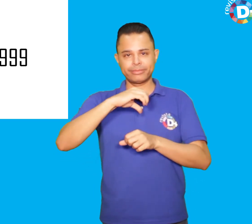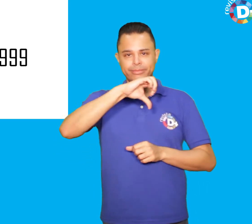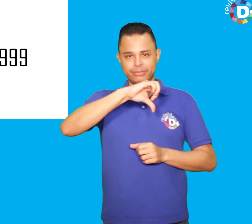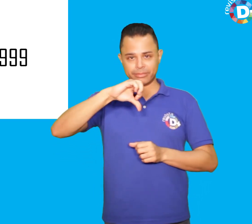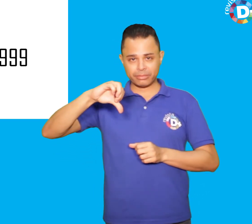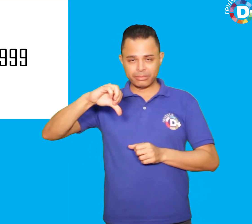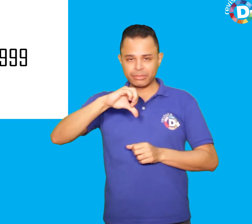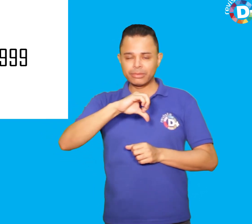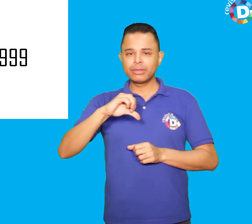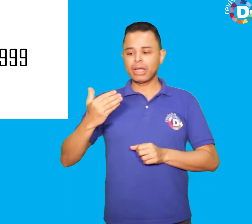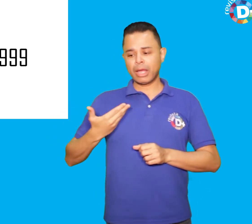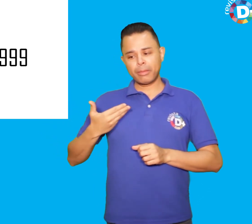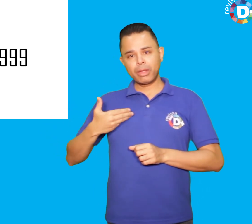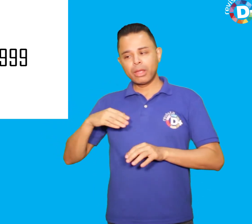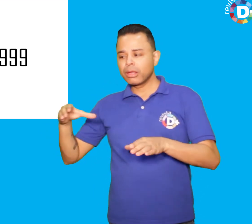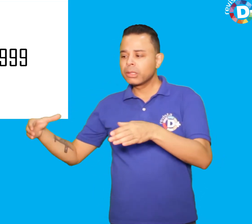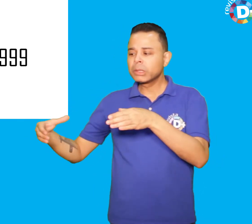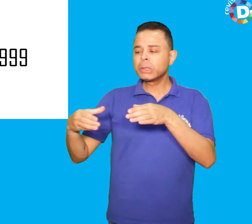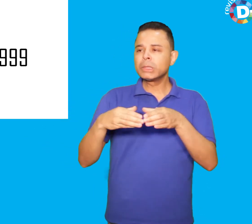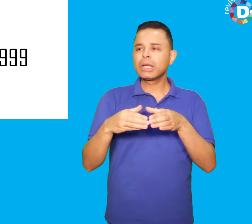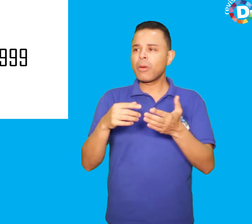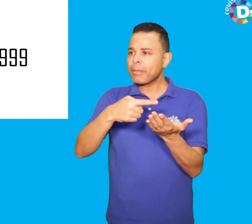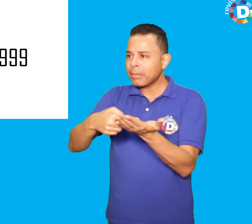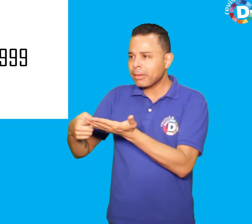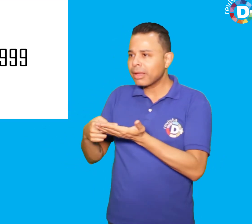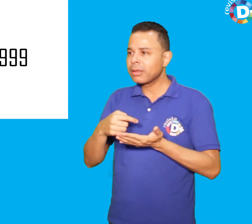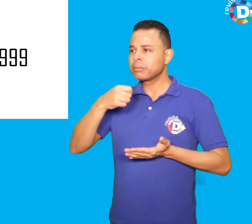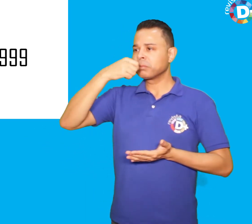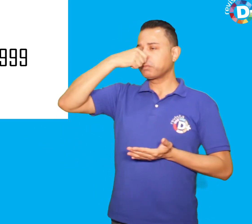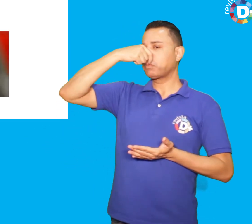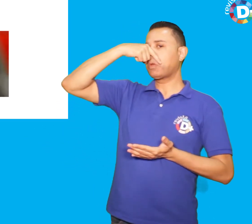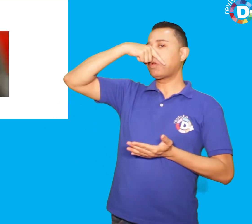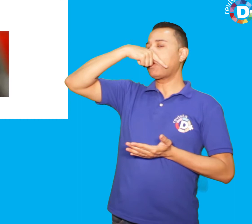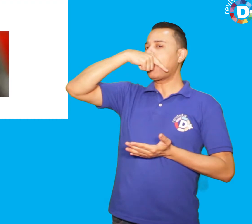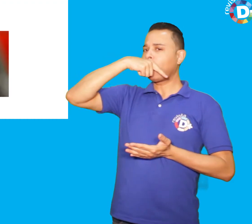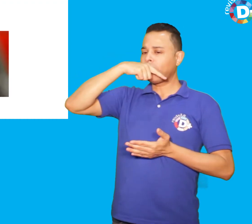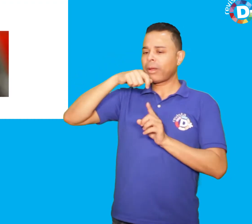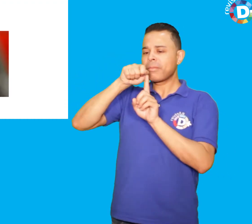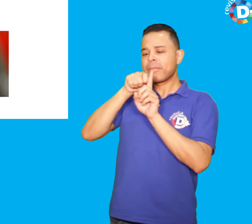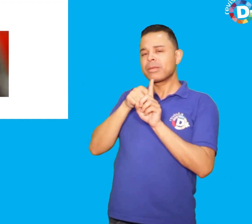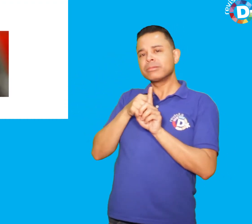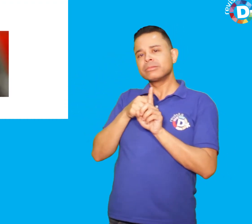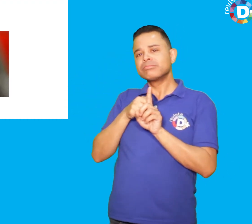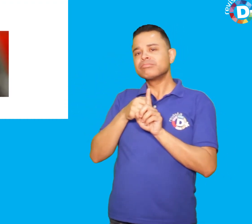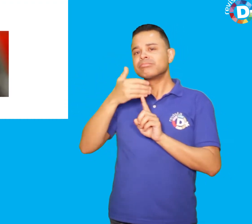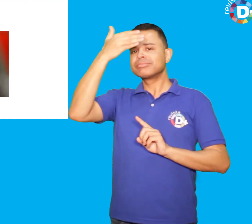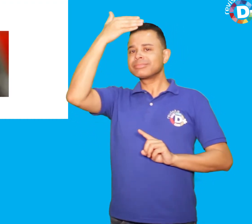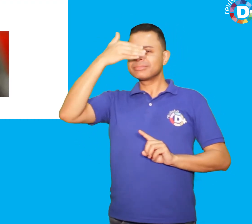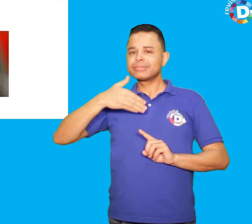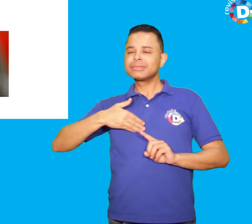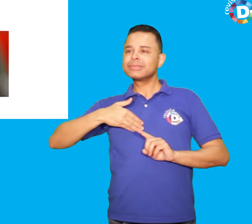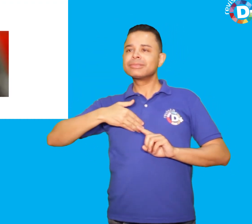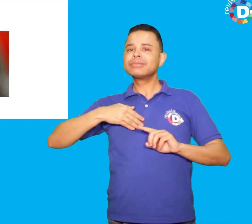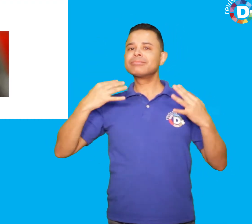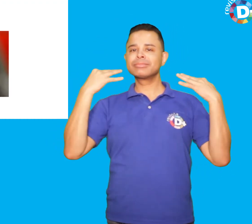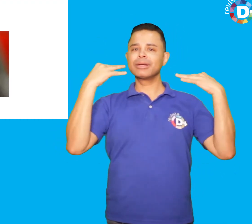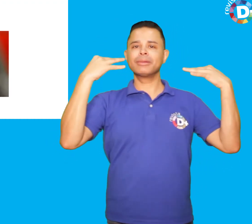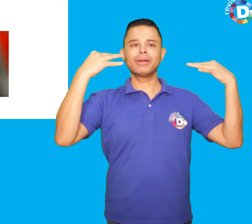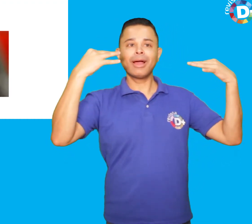alguns amigos deixaram o bigode crescer durante todo o mês com o objetivo de dar visibilidade e